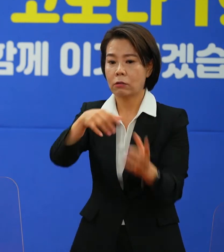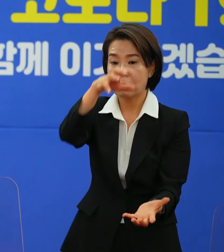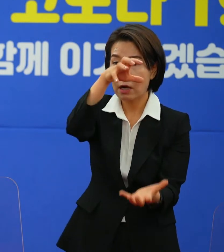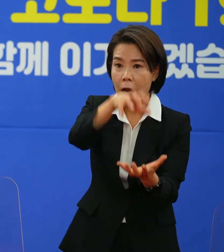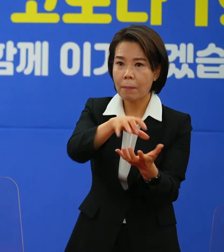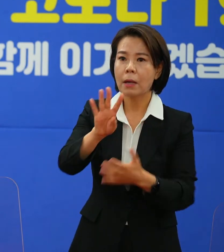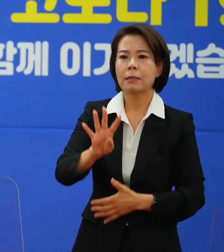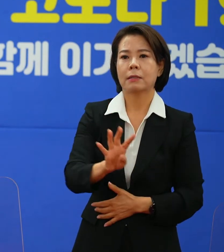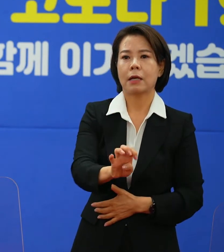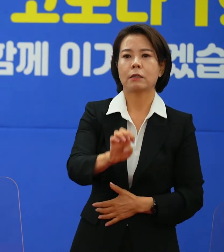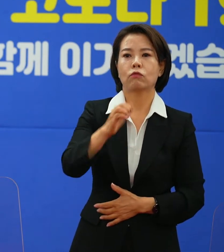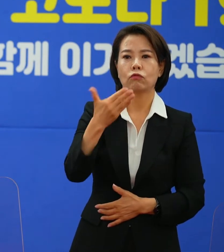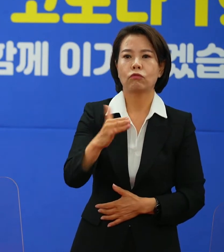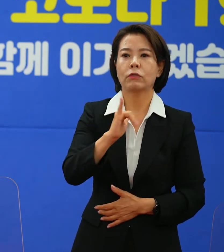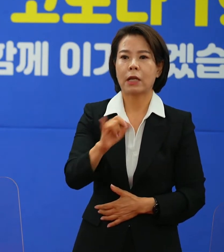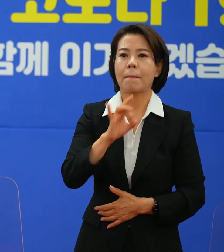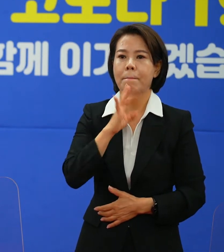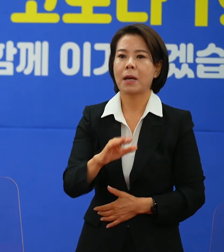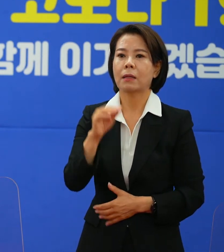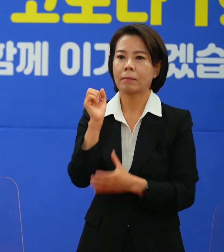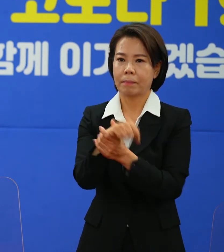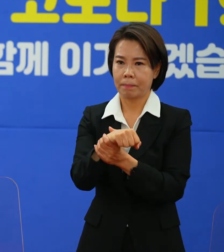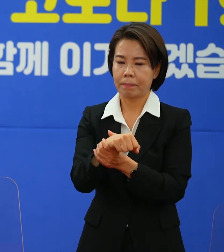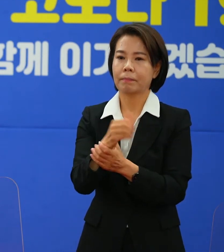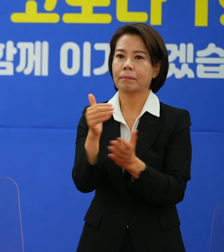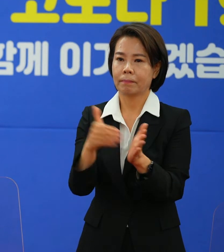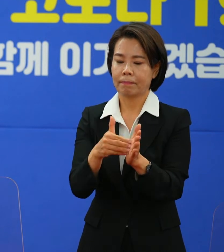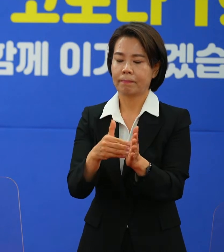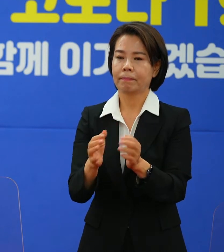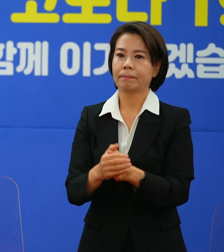인원은 49명까지만 허용이 됩니다.